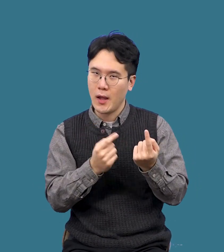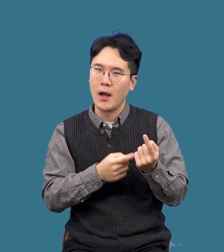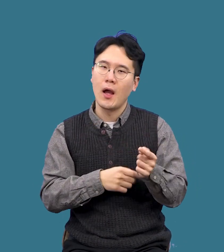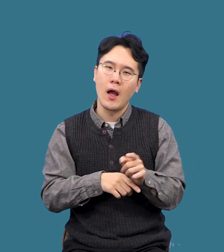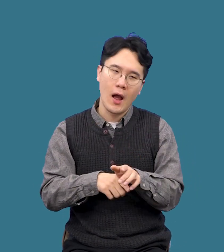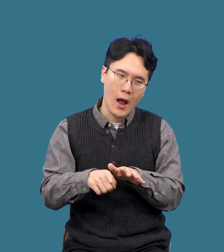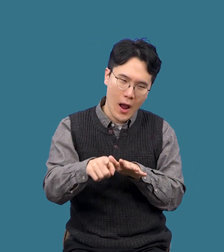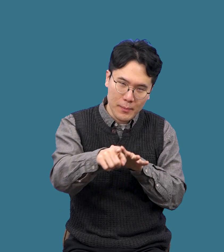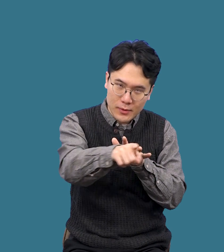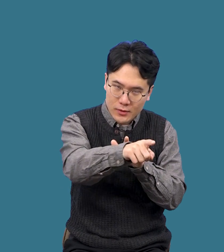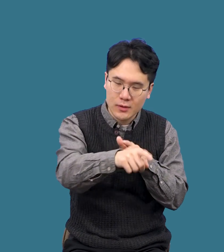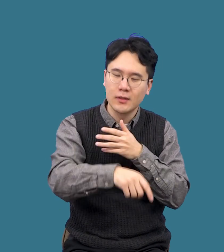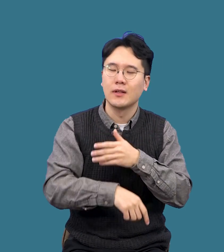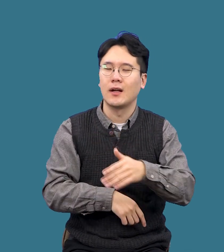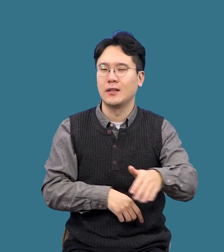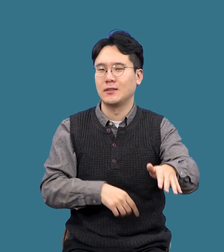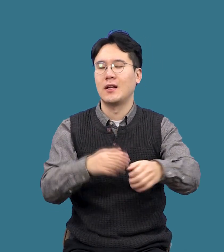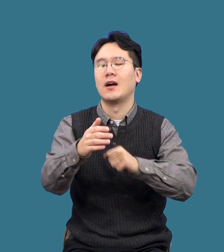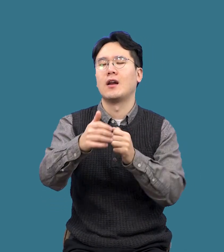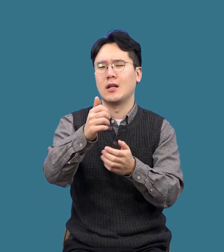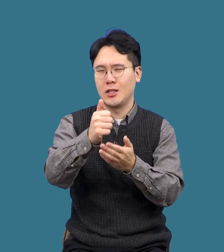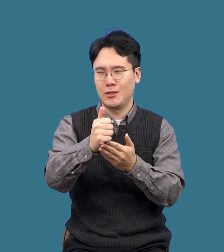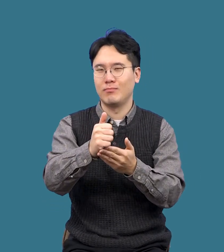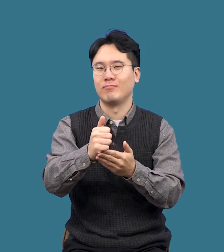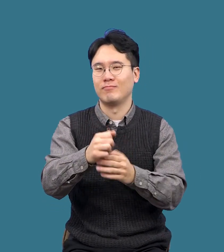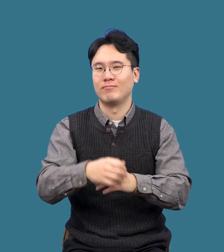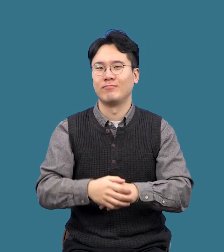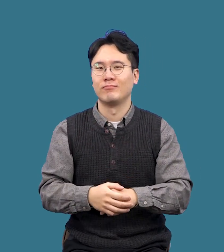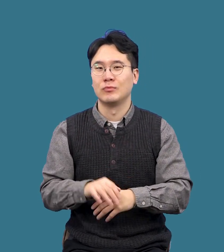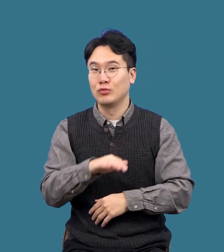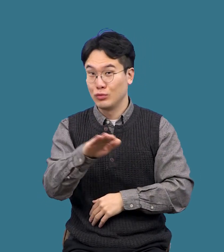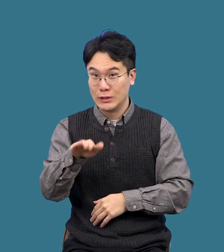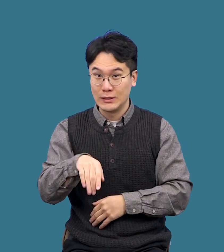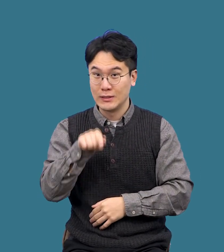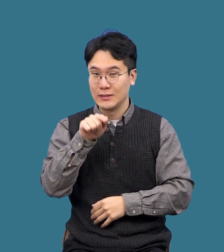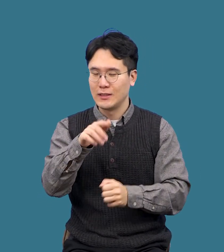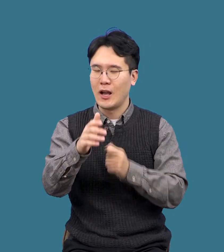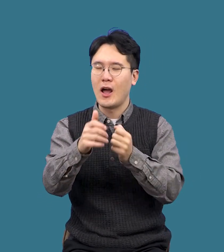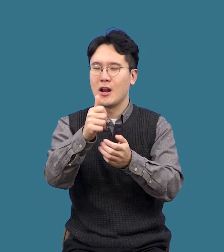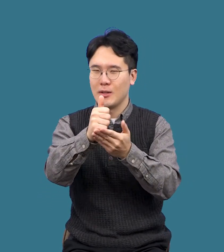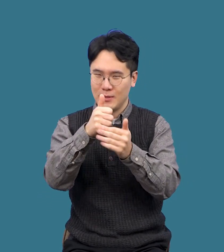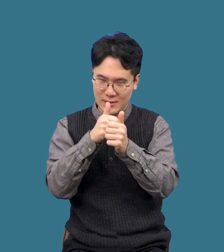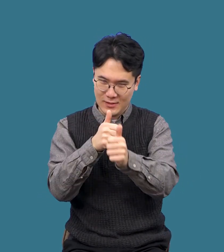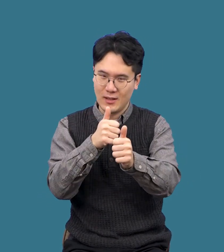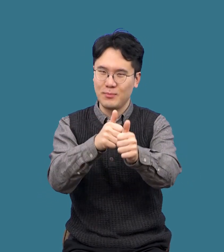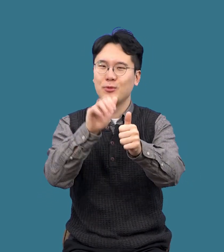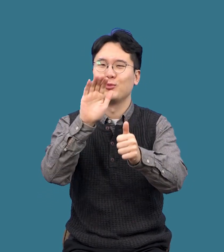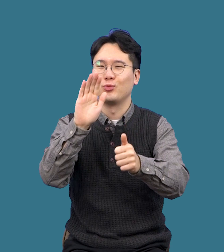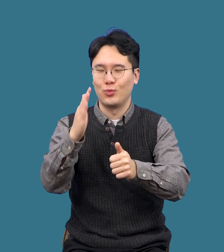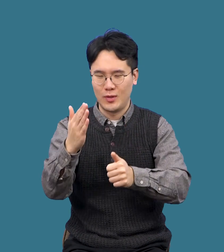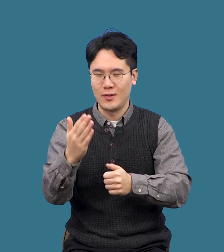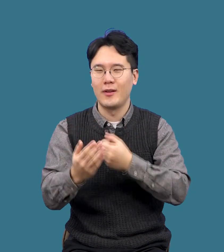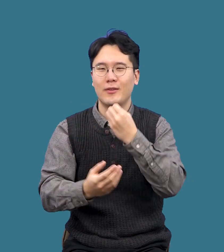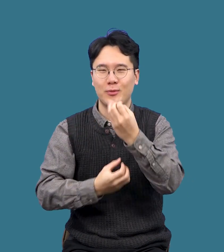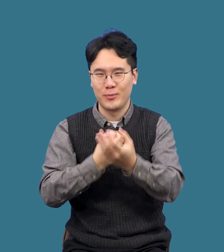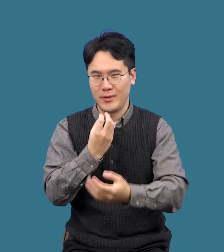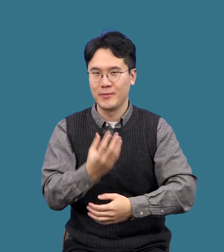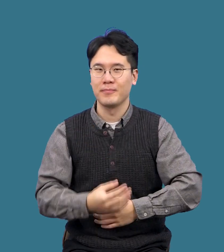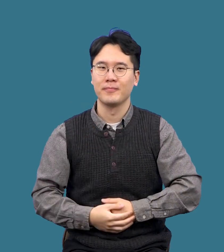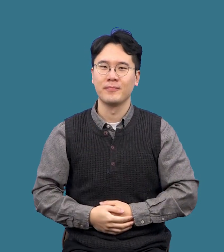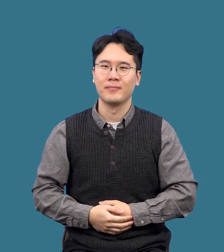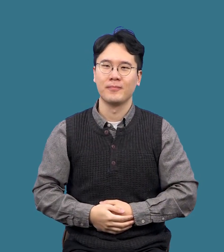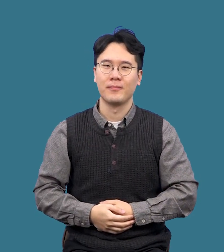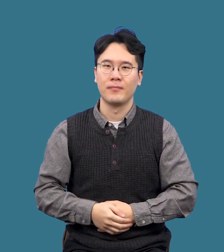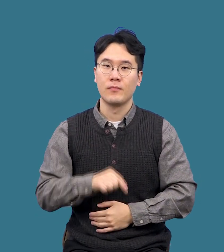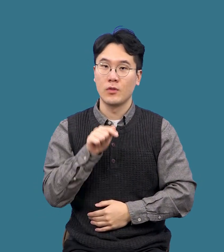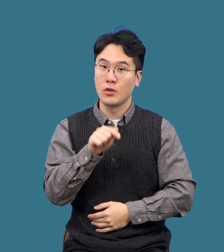하나님. 우리는 그분을 따르면 된다. 이런 고백이었던 것입니다. 그러다가 행렬이 멈추게